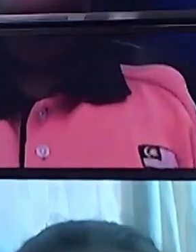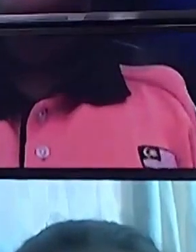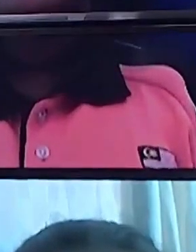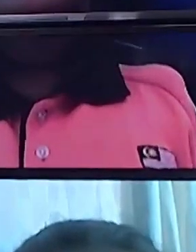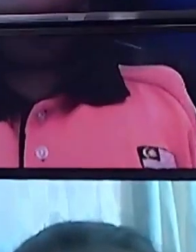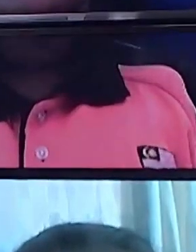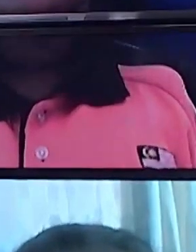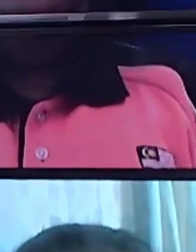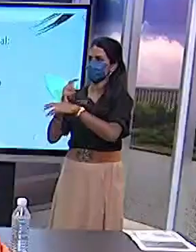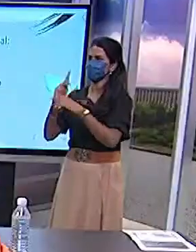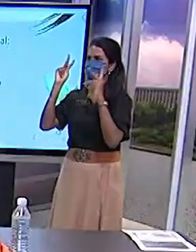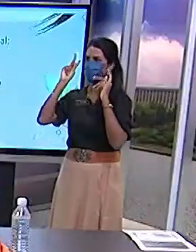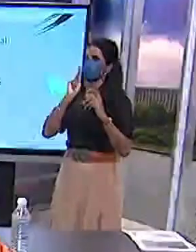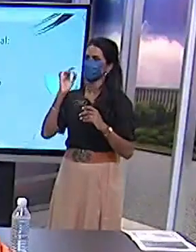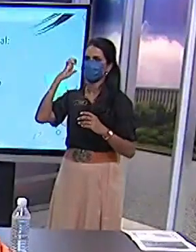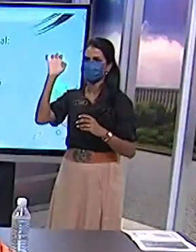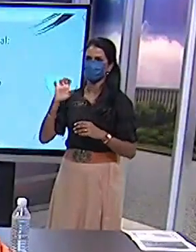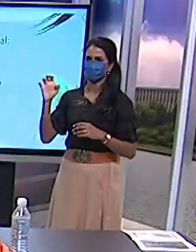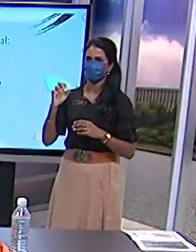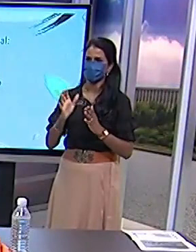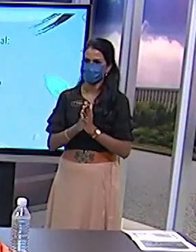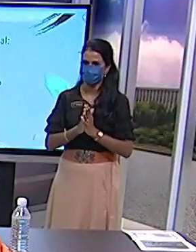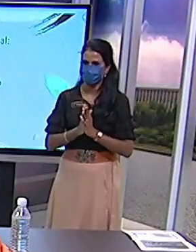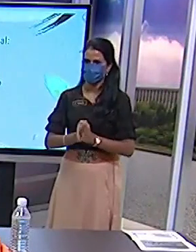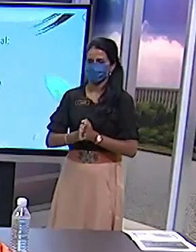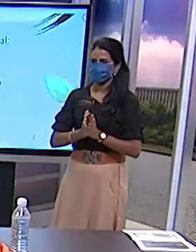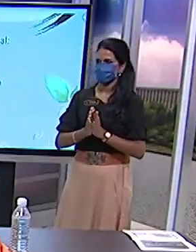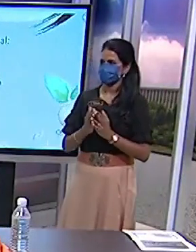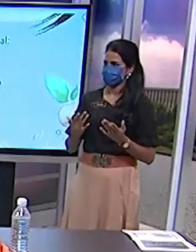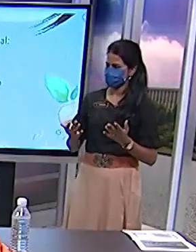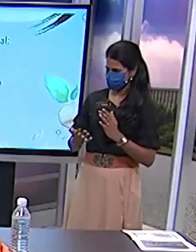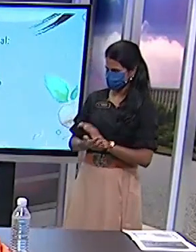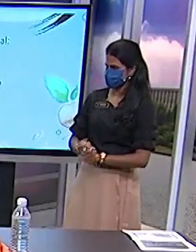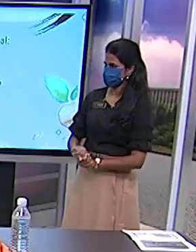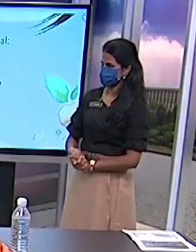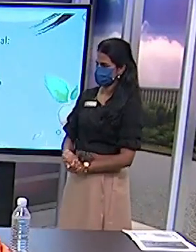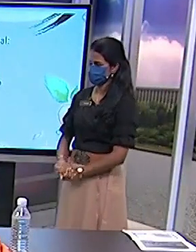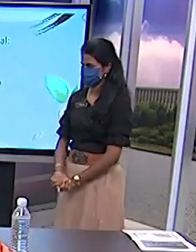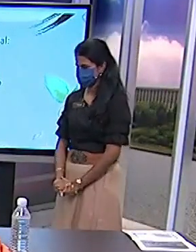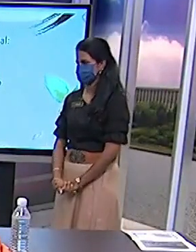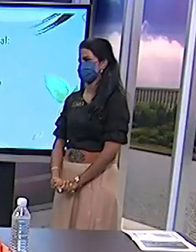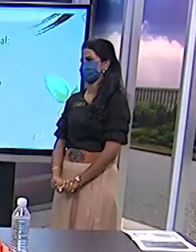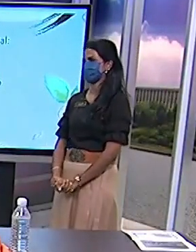dah terbaik. Tahniah kakak Ellie. Terima kasih. Okey, cikgu, terima kasih banyak-banyak cikgu kerana